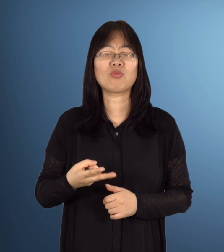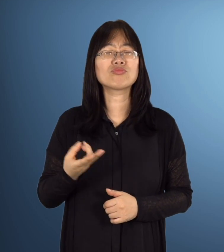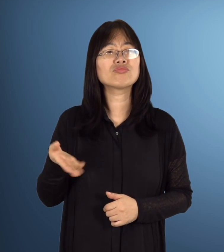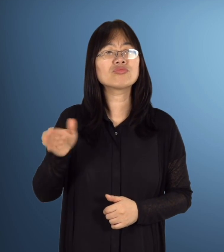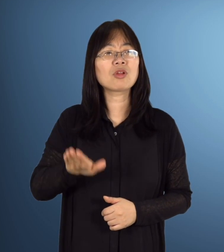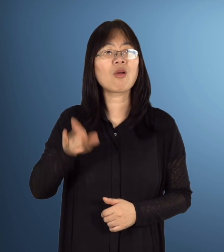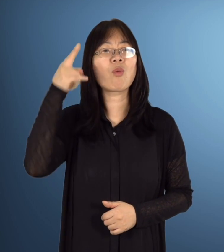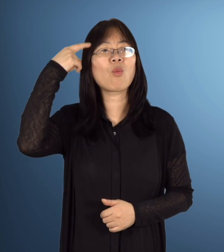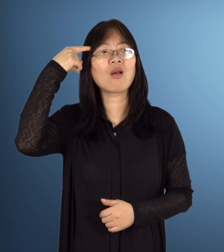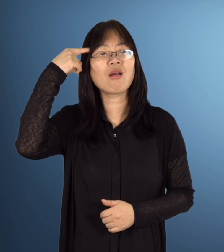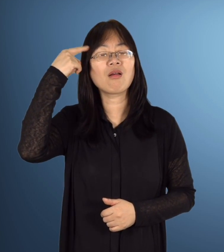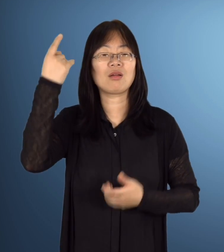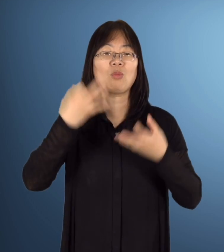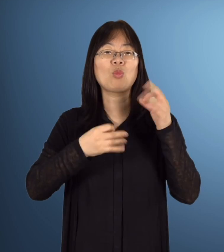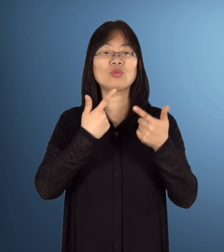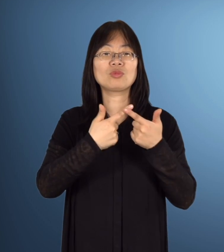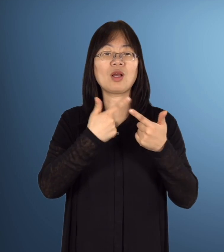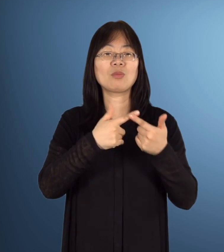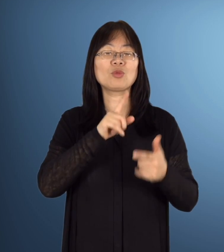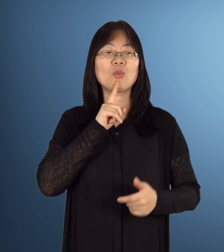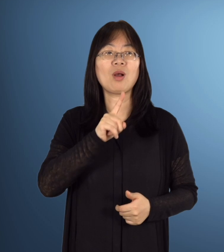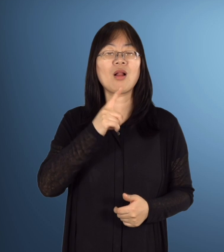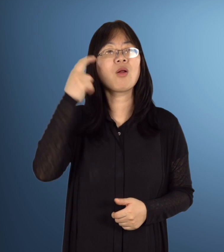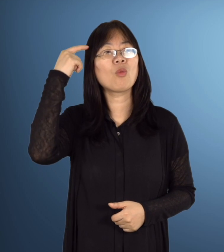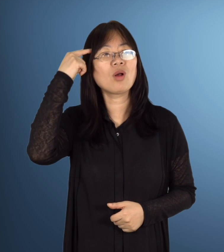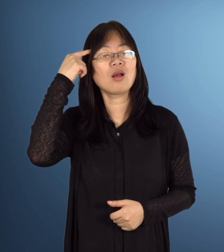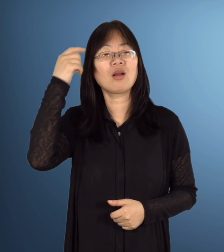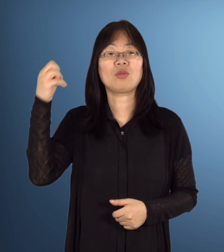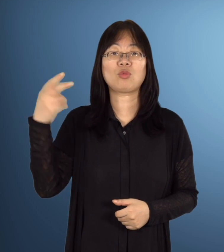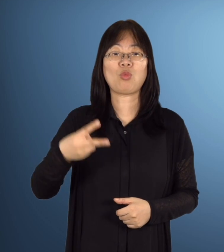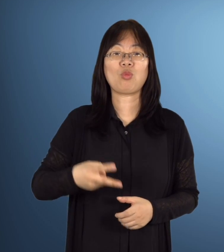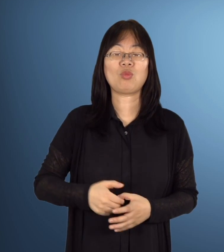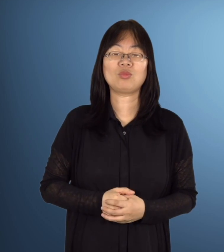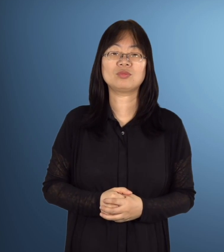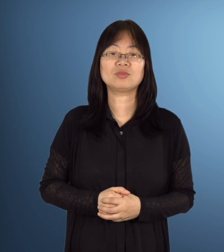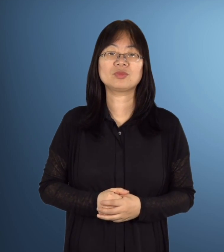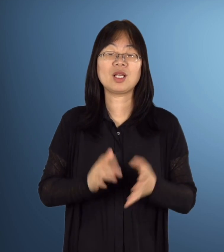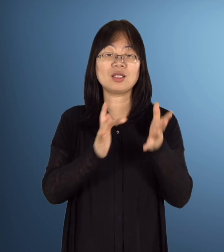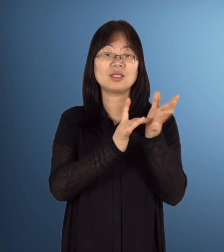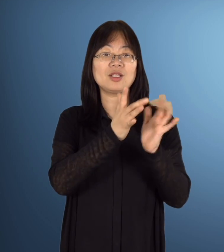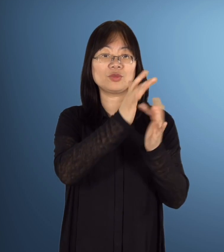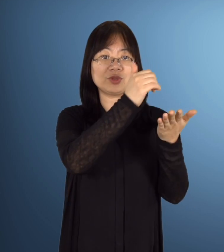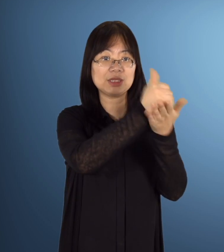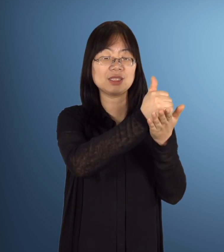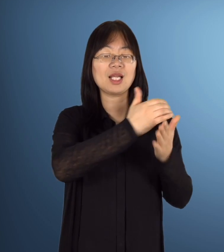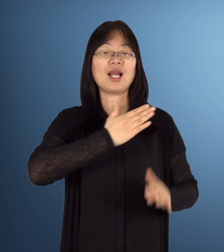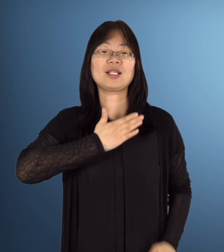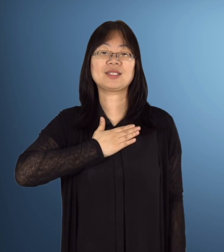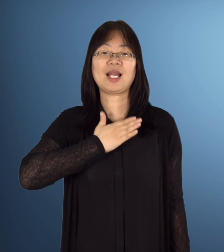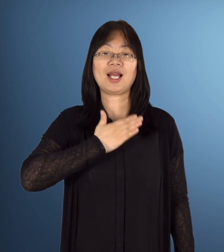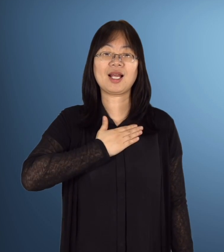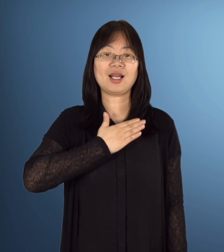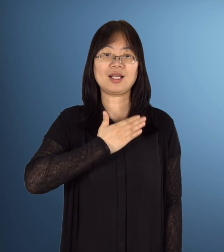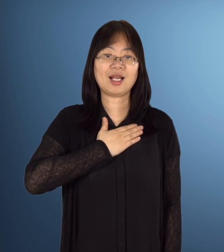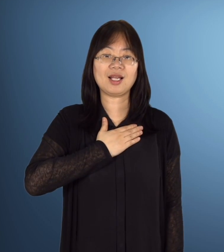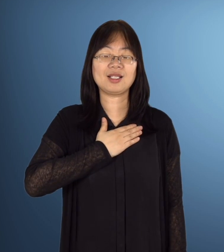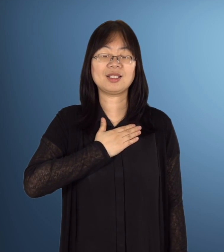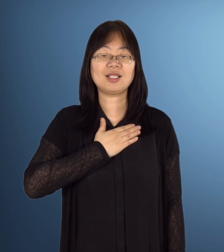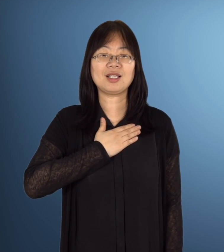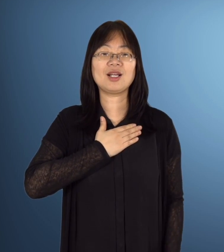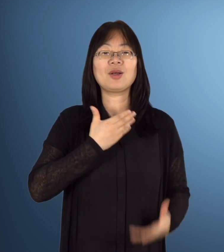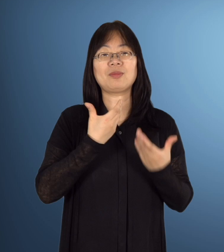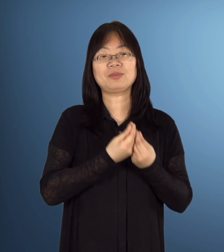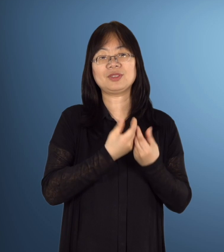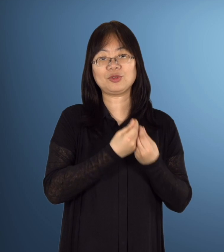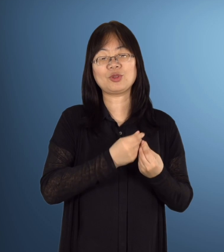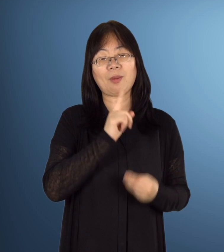하필 포도나무일까요? 그리고 그것도 예수님께서 자신을